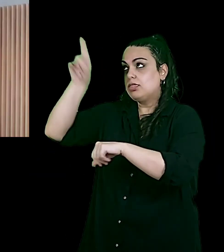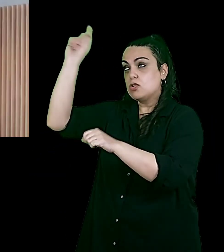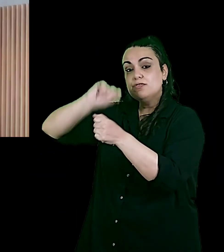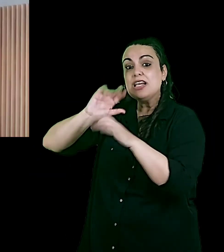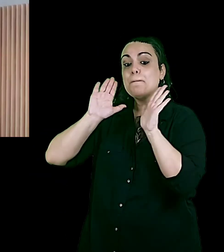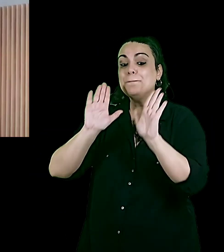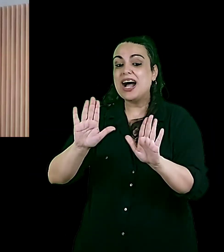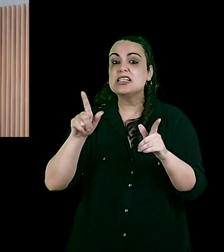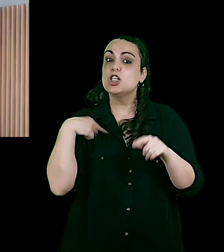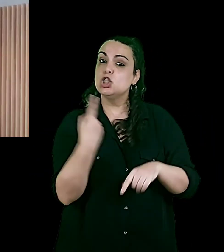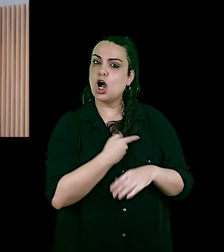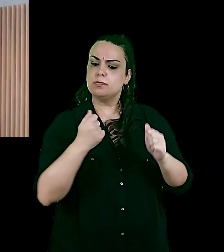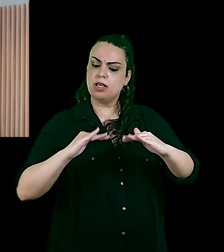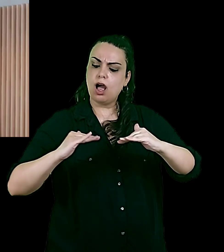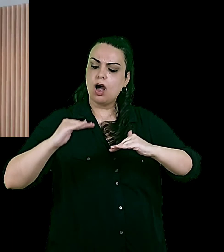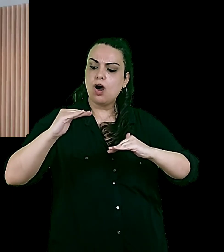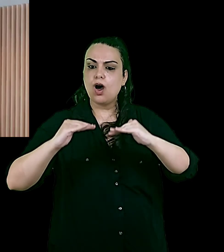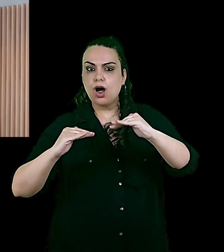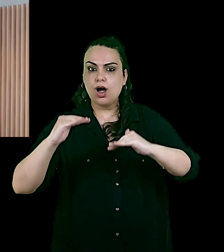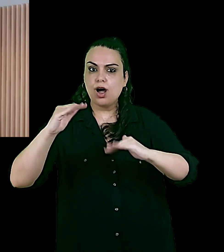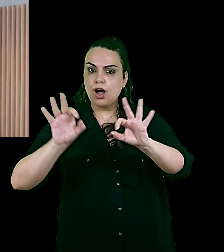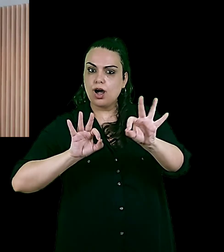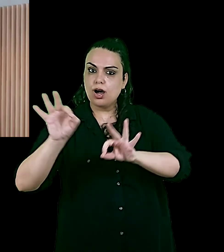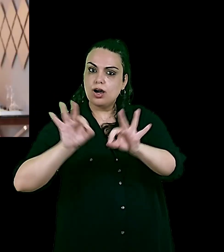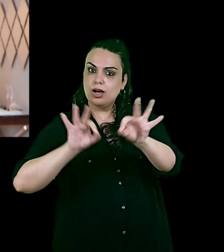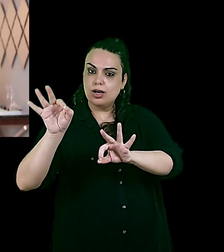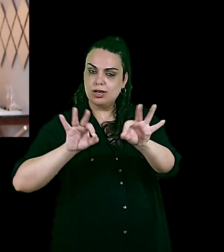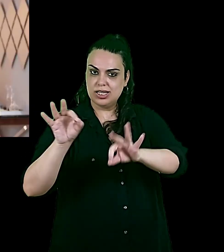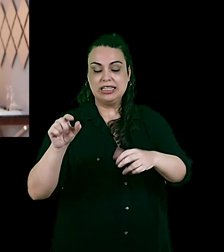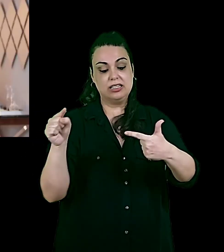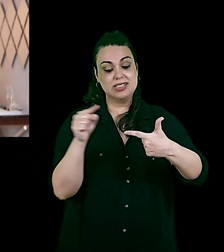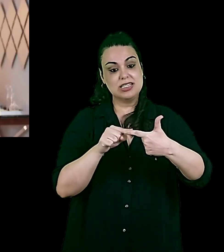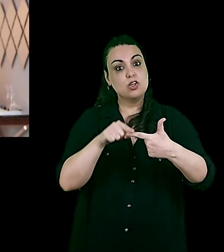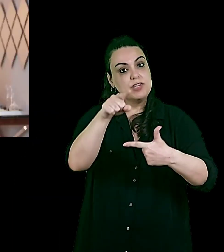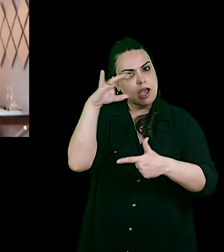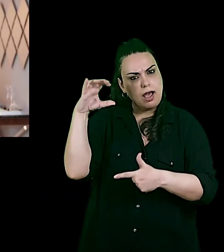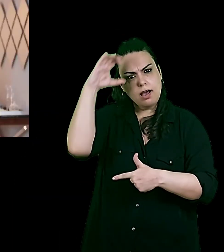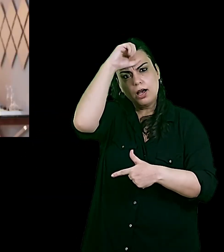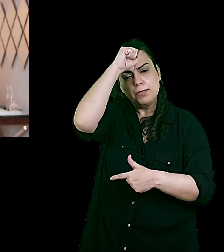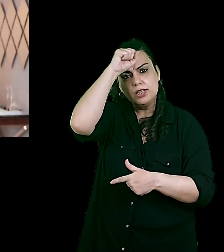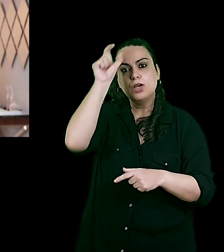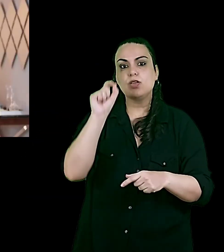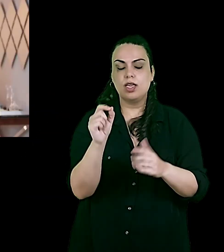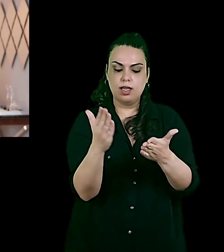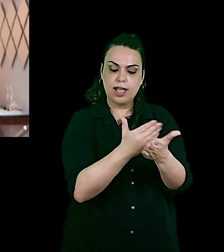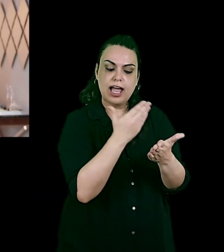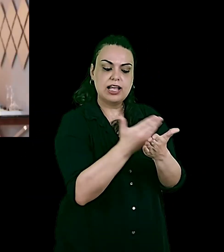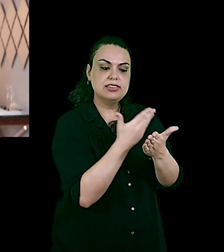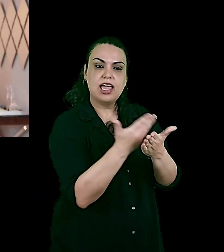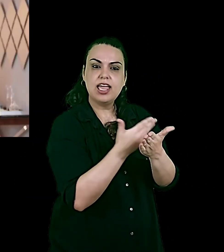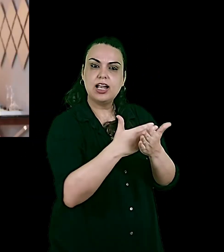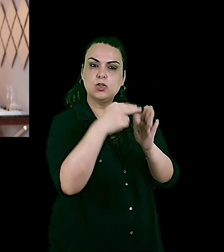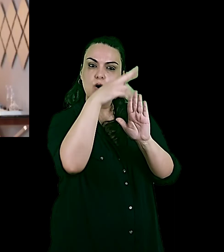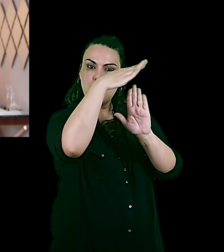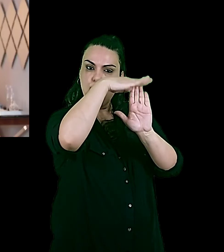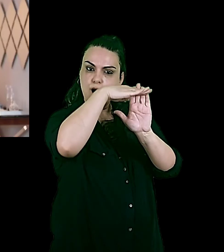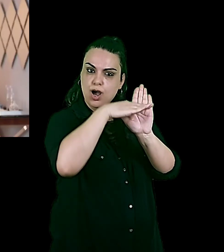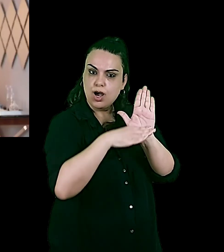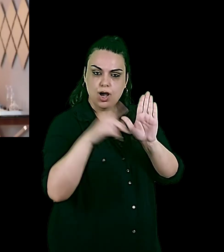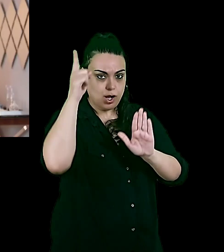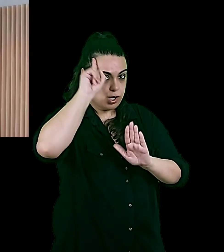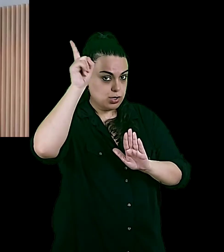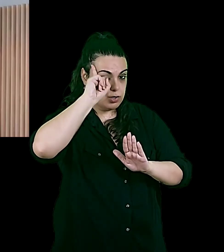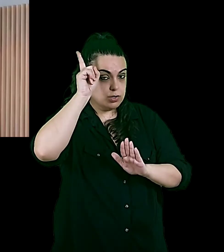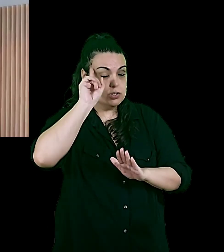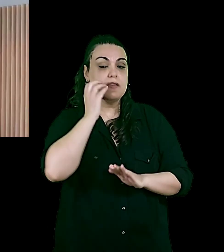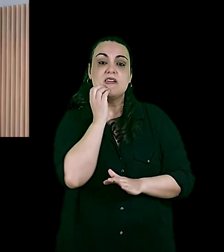E para isso a gente precisa estar aqui, ó, com a horizontal arrumada. Então nessa segunda tarefa você vai aprender a ter um caderno de rotina. Como é que isso